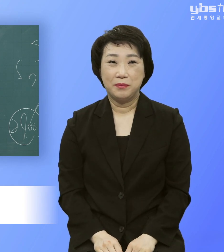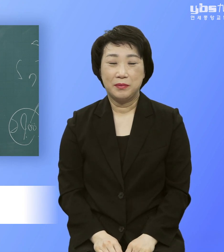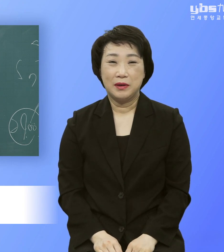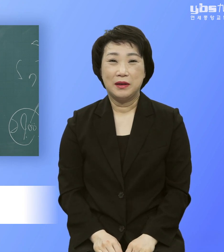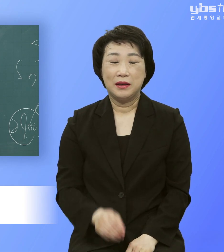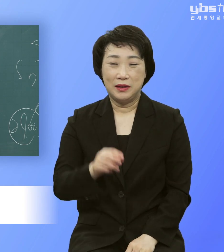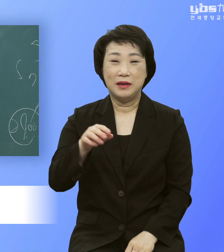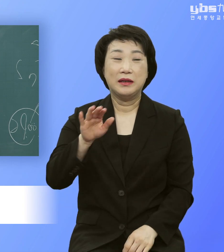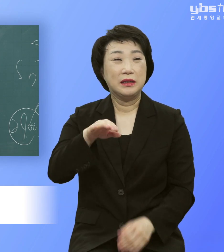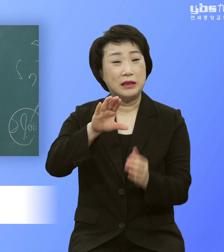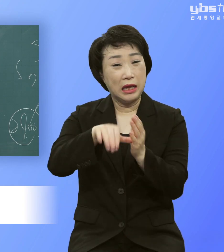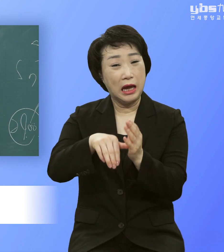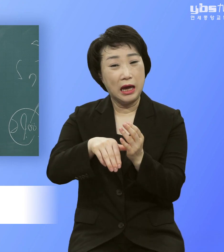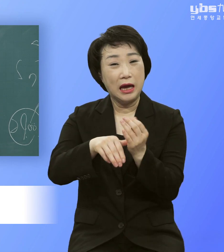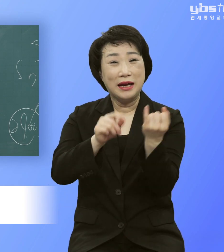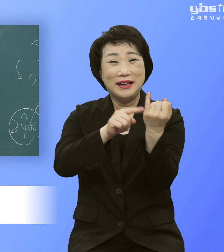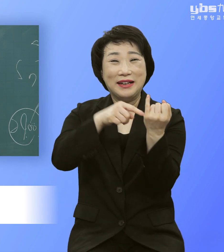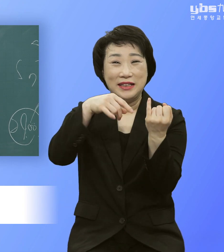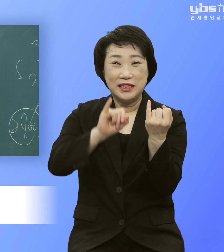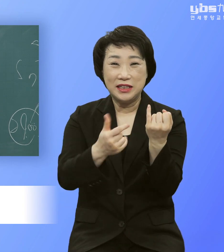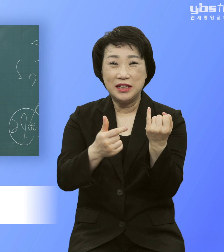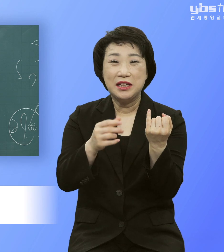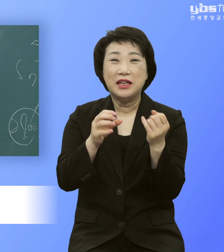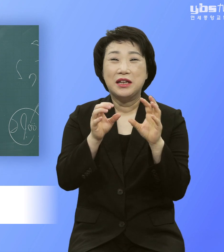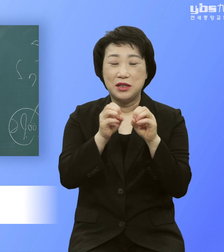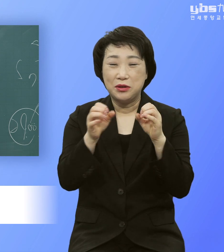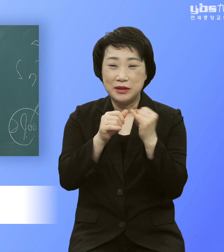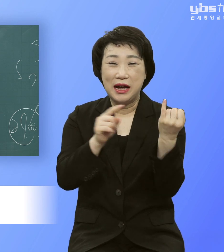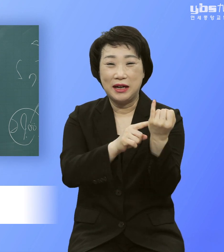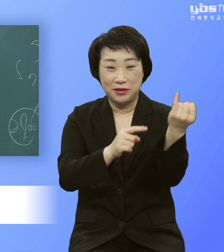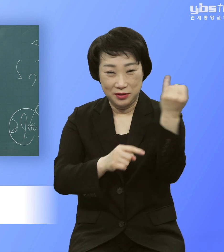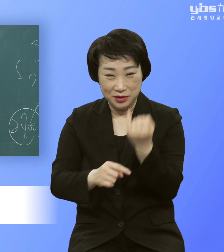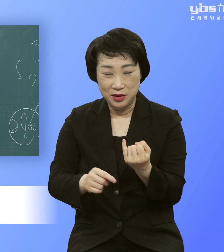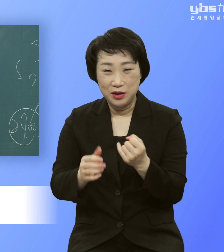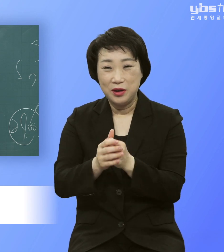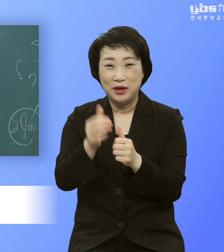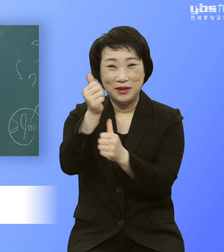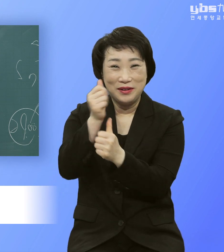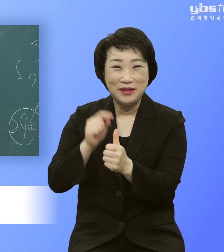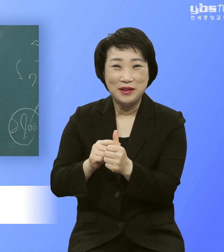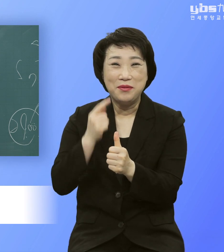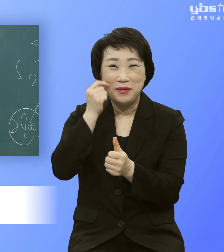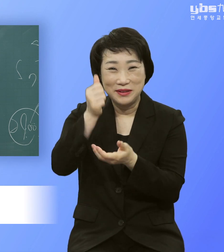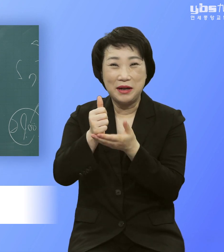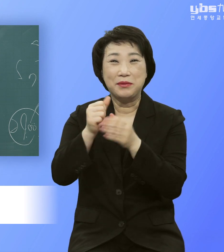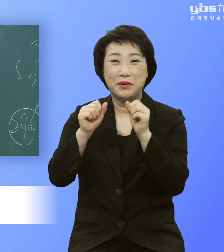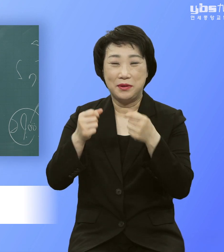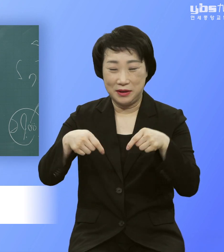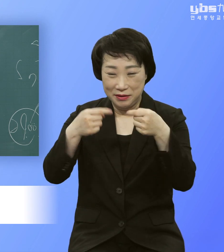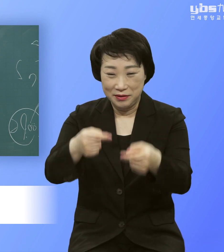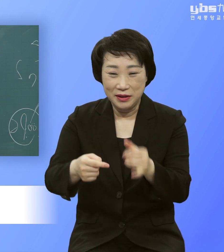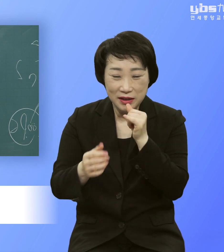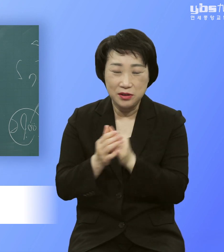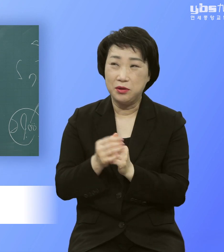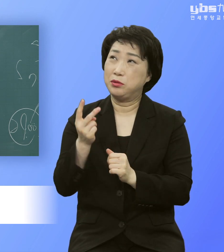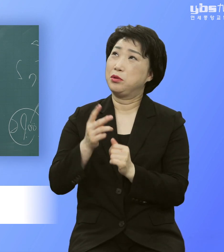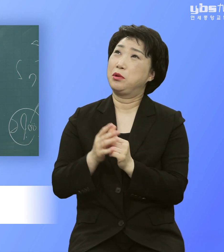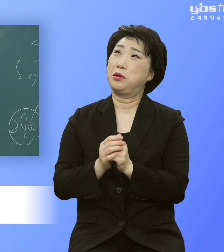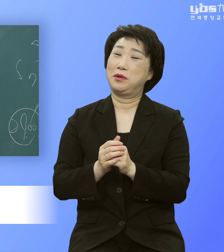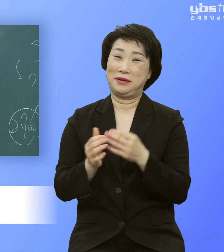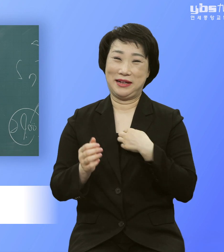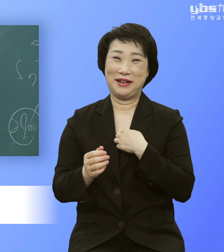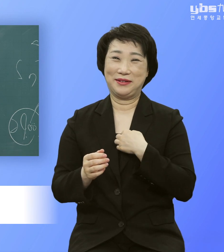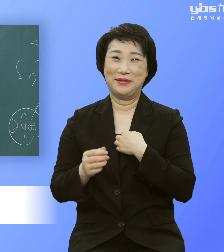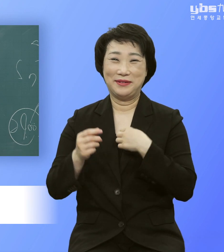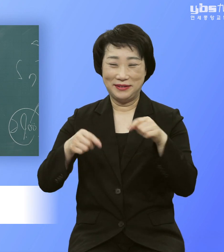거기 우리 신영윤 사님, 전사님도 계셨고 충관 항임 목사님도 계셨고 또